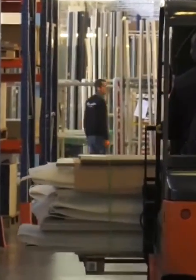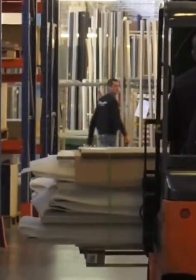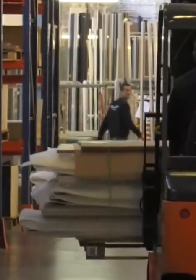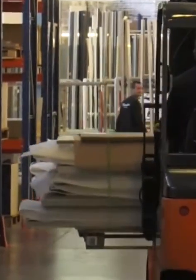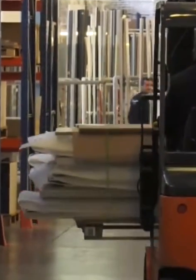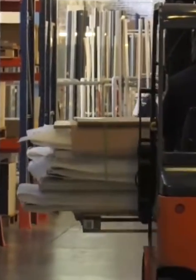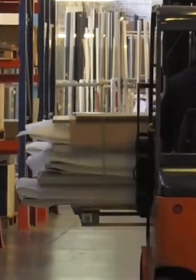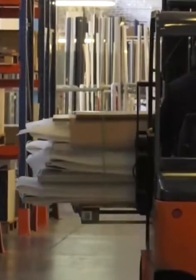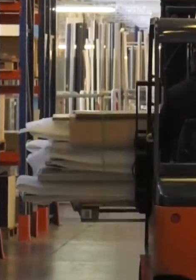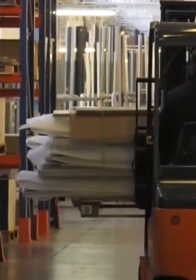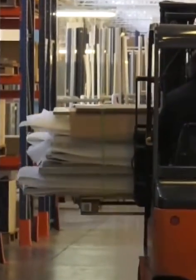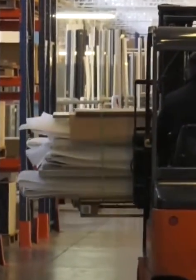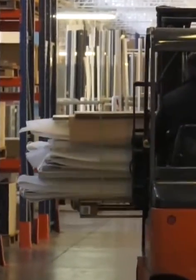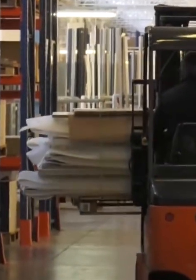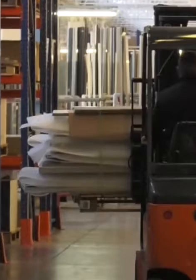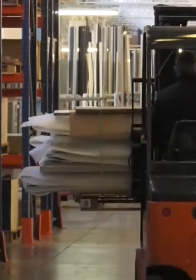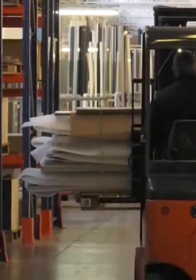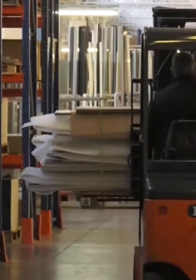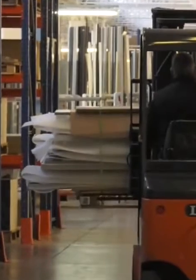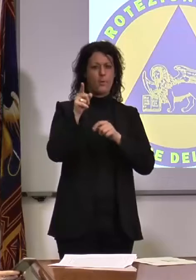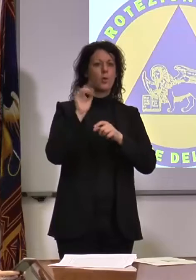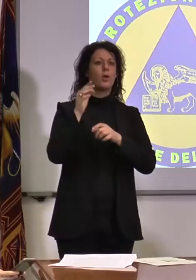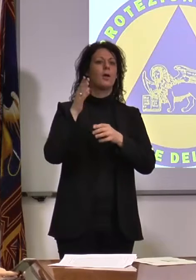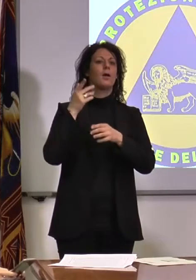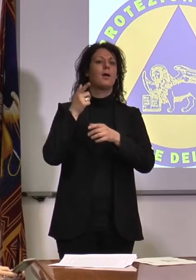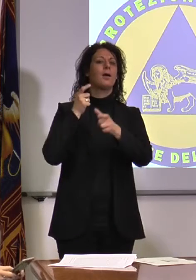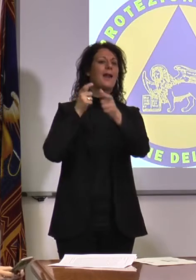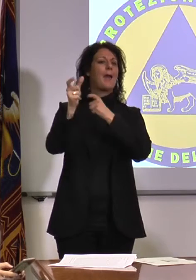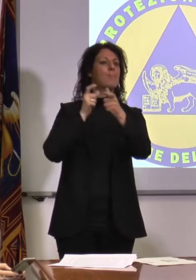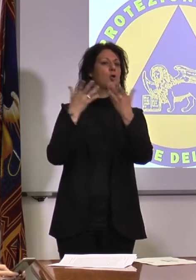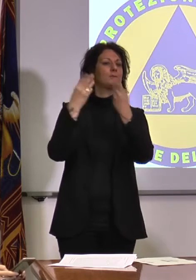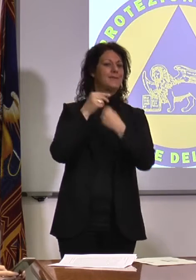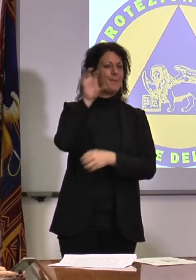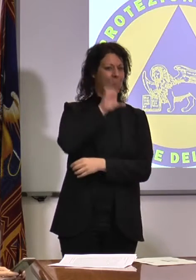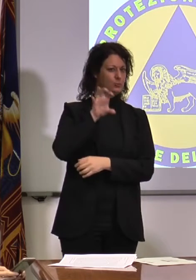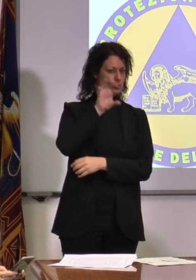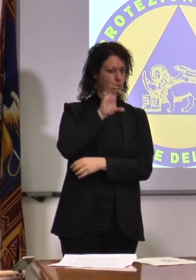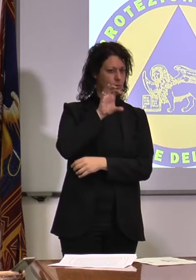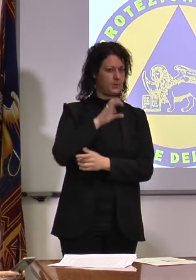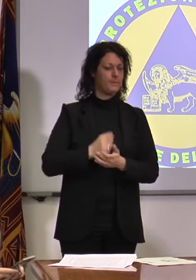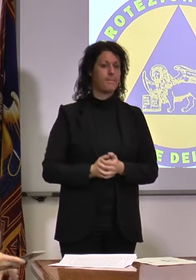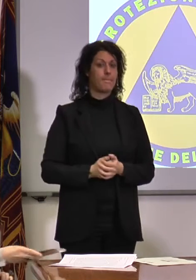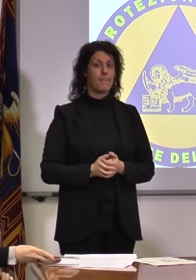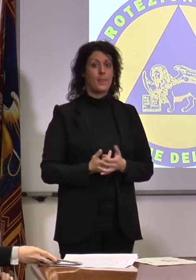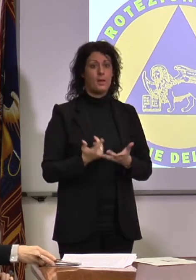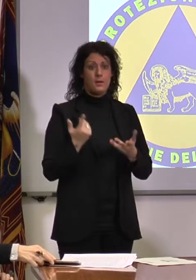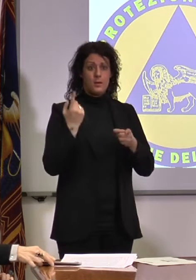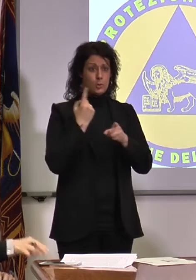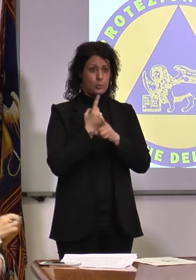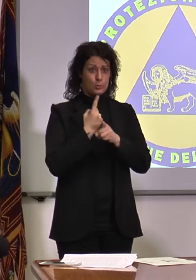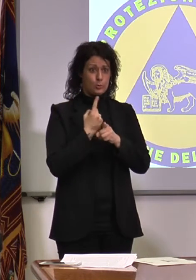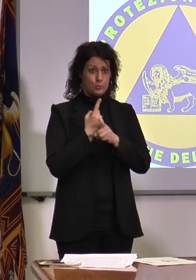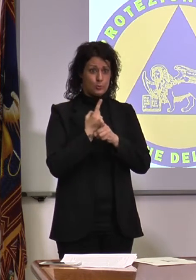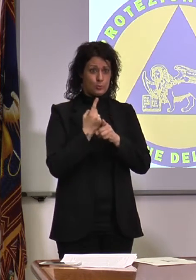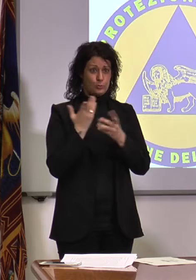componente importante del governo, fra l'altro colui che tiene il rapporto con le regioni, avrebbe dovuto prima evidenziare che noi abbiamo votato